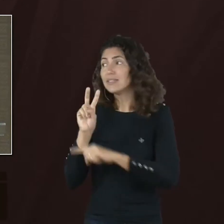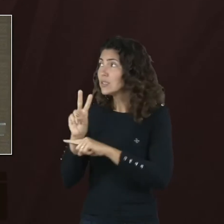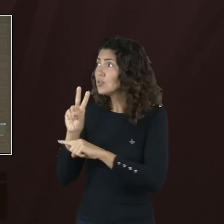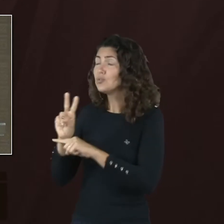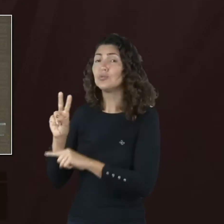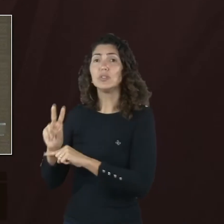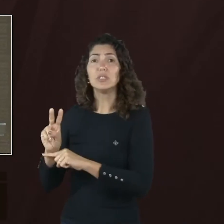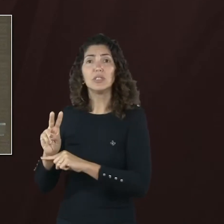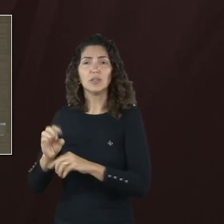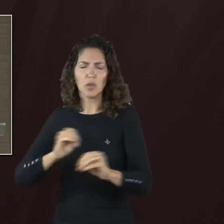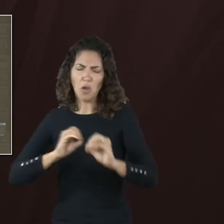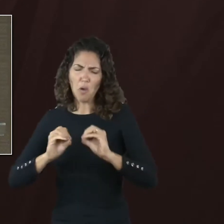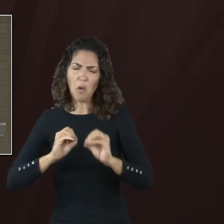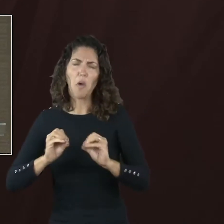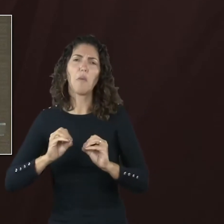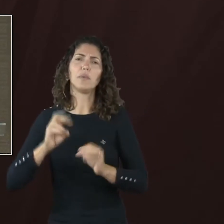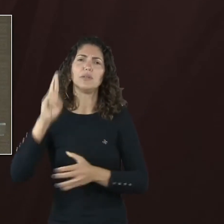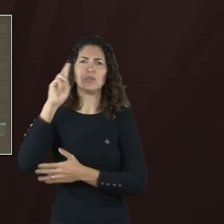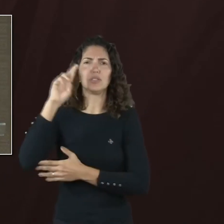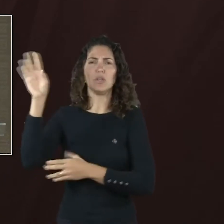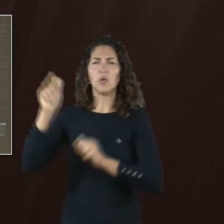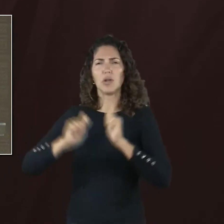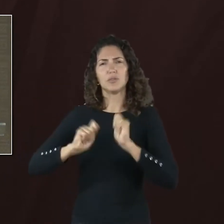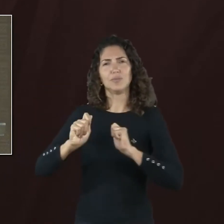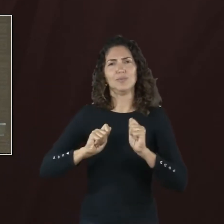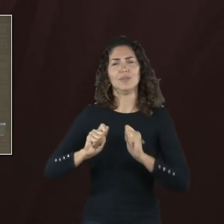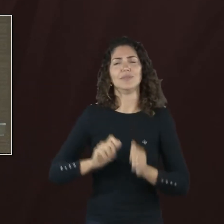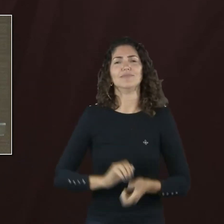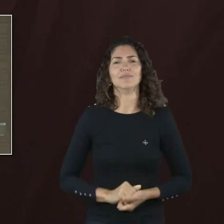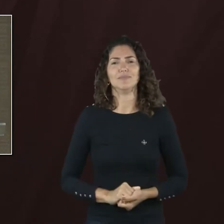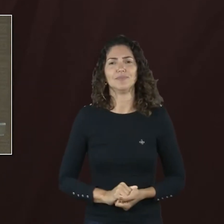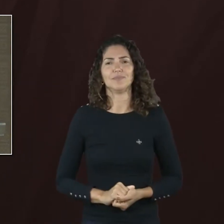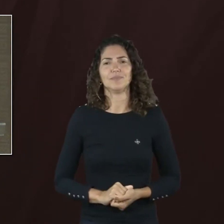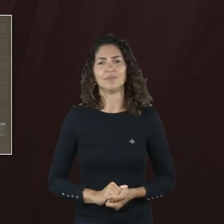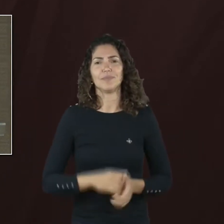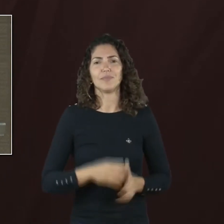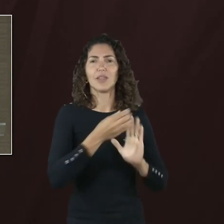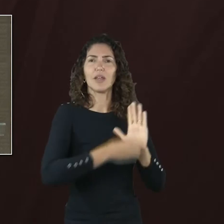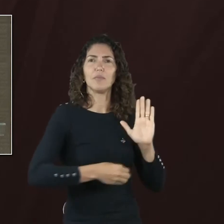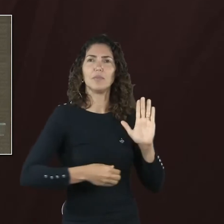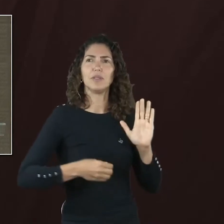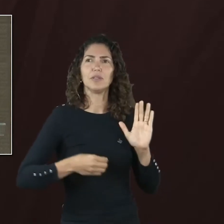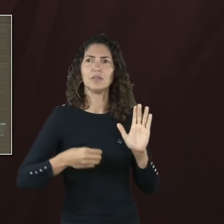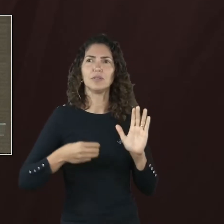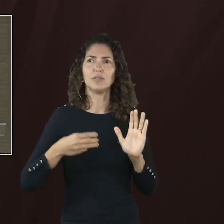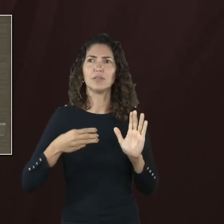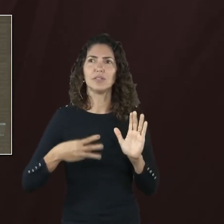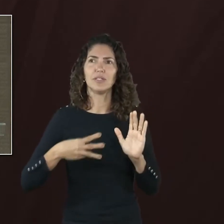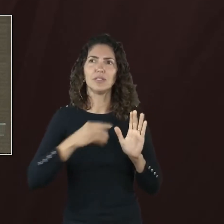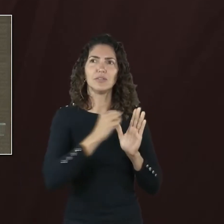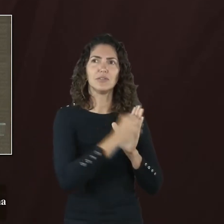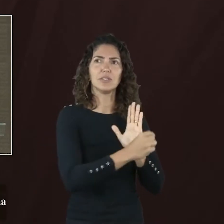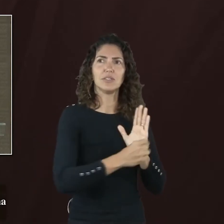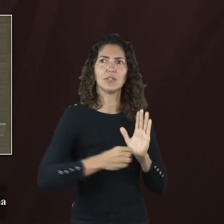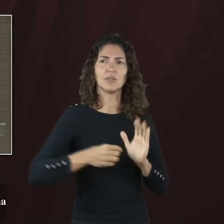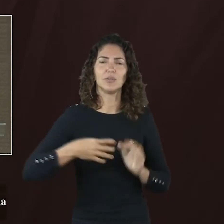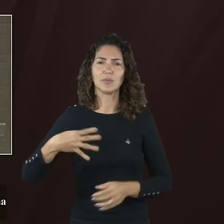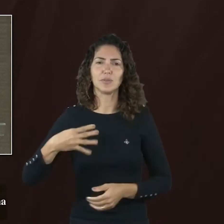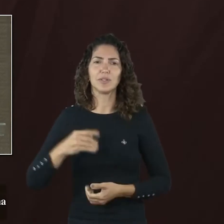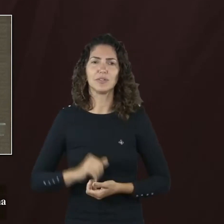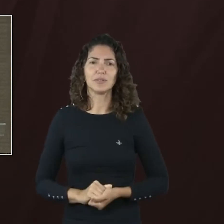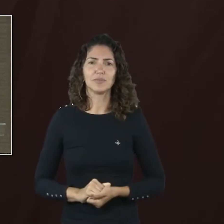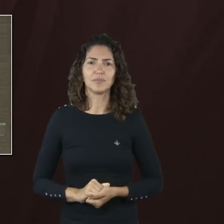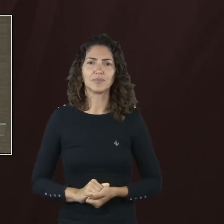Senhor Jesus, Atos, né? Atos capítulo 3, versículo 4.